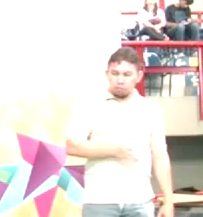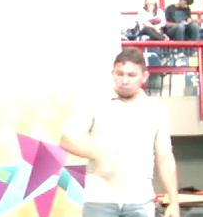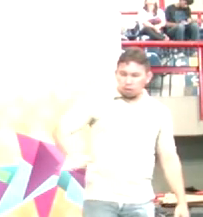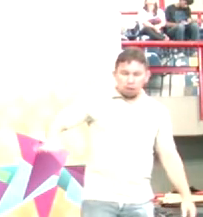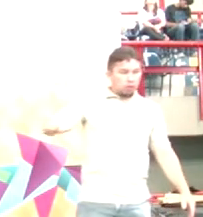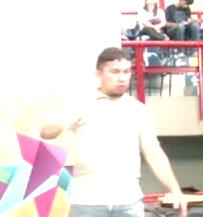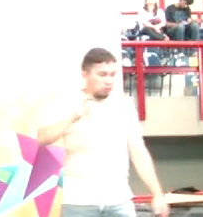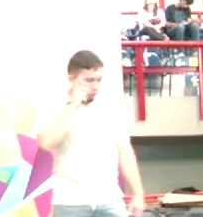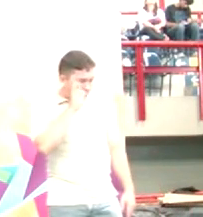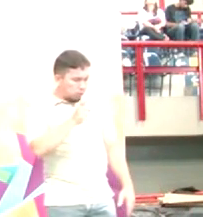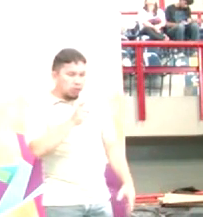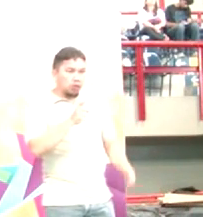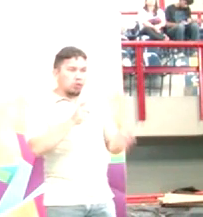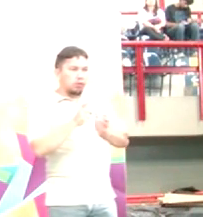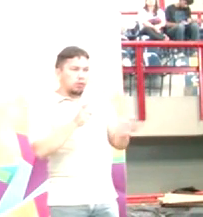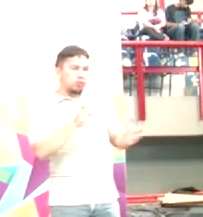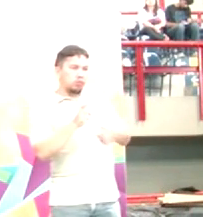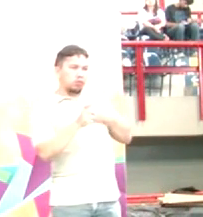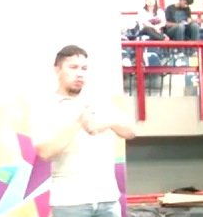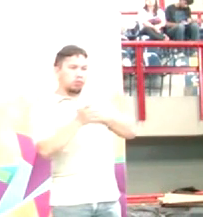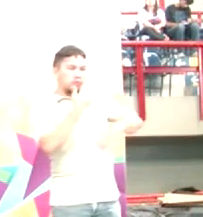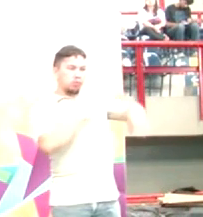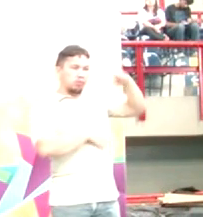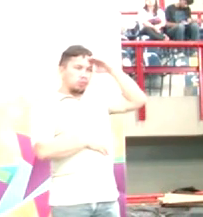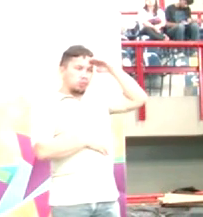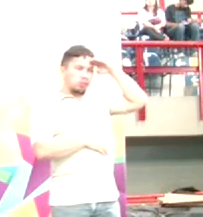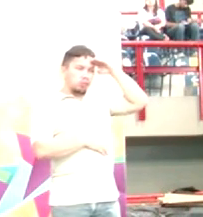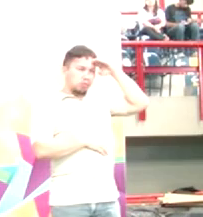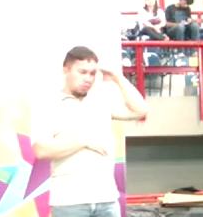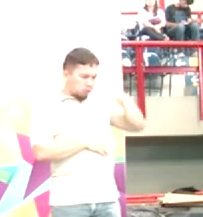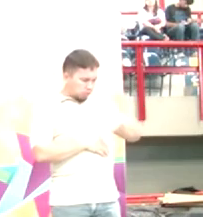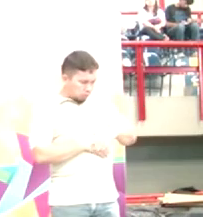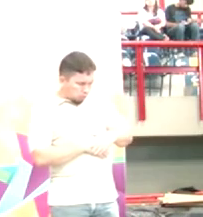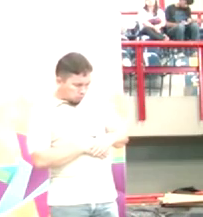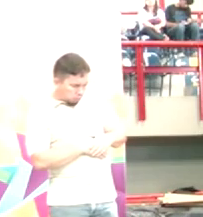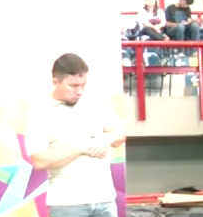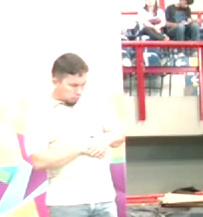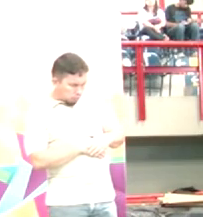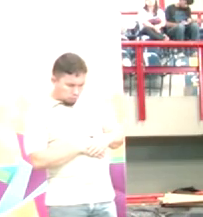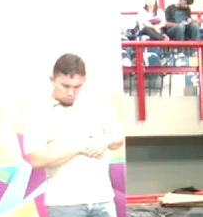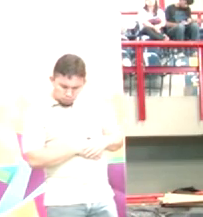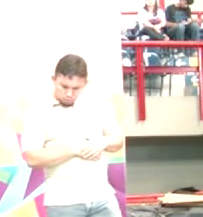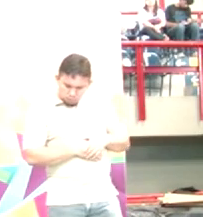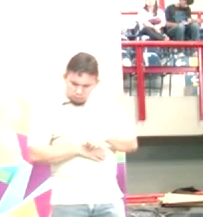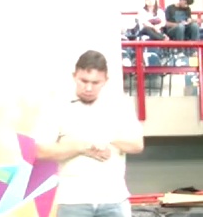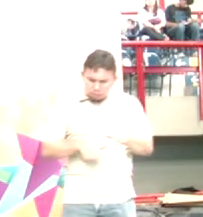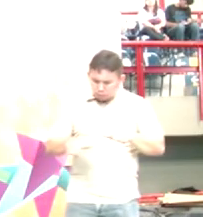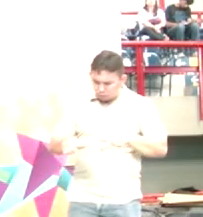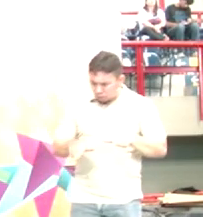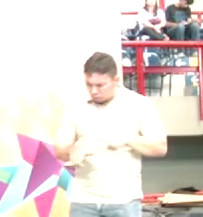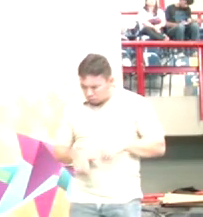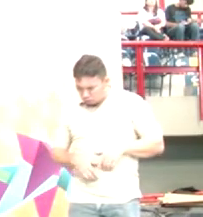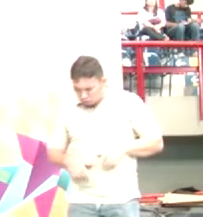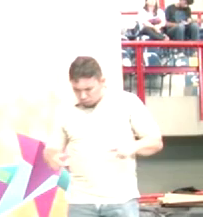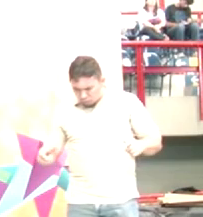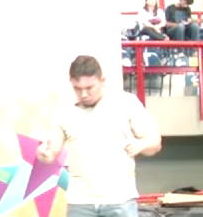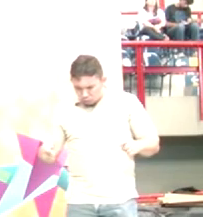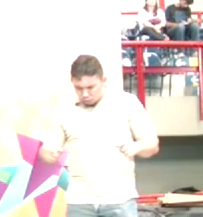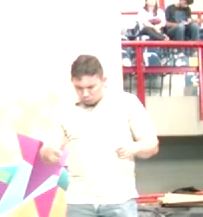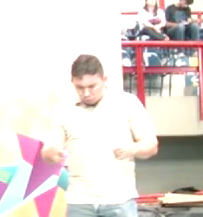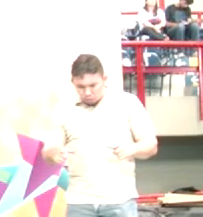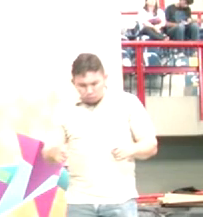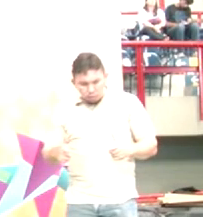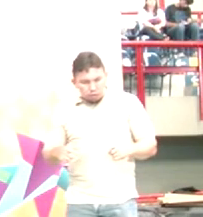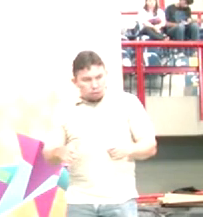dos ricos. Muito fazendeiro começou a perceber que os seus trabalhadores não queriam